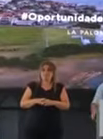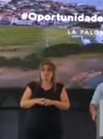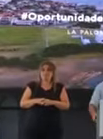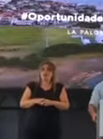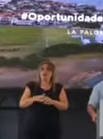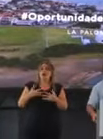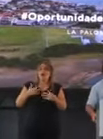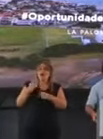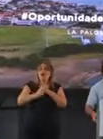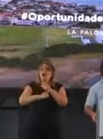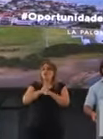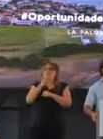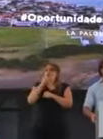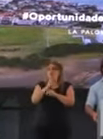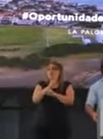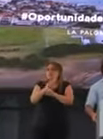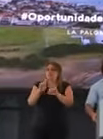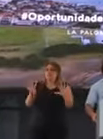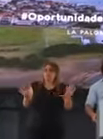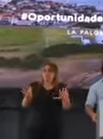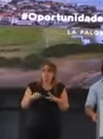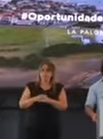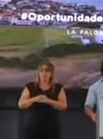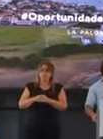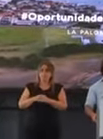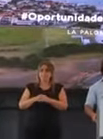Este 2019